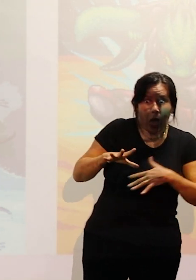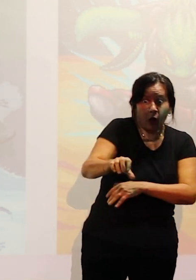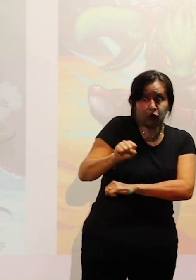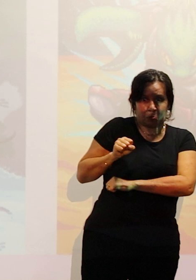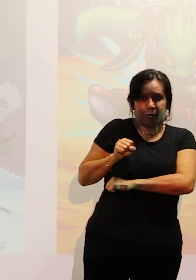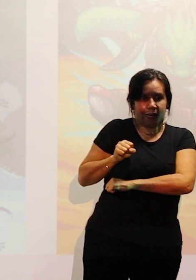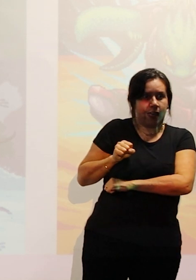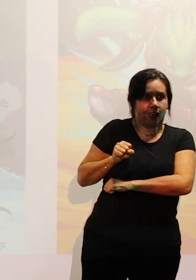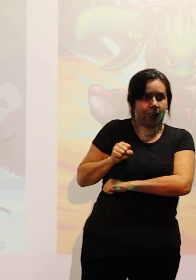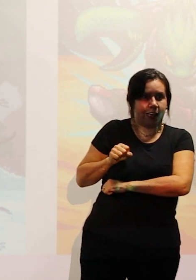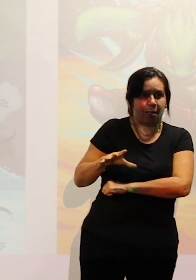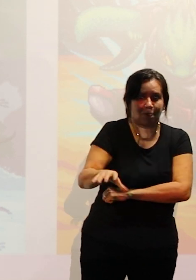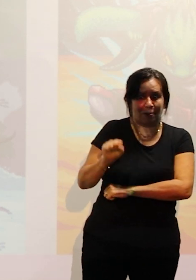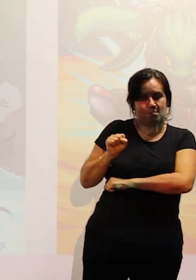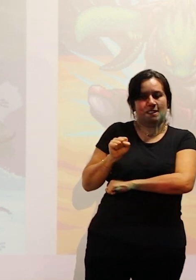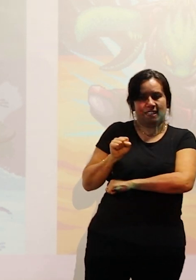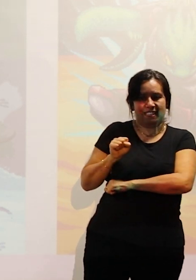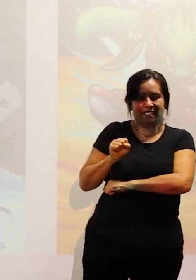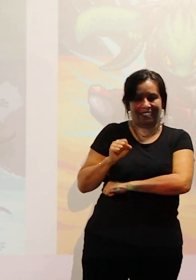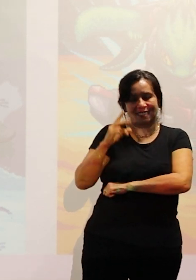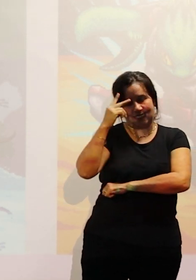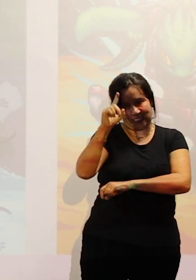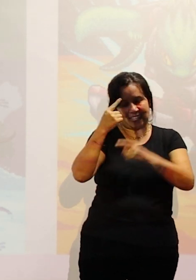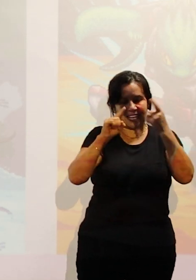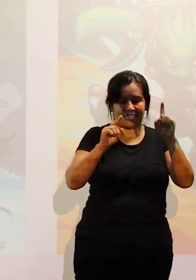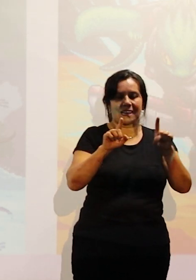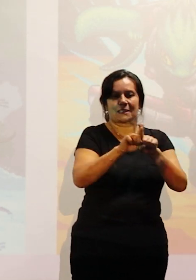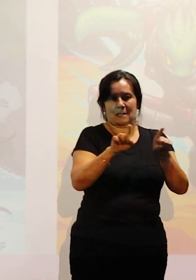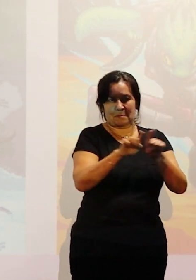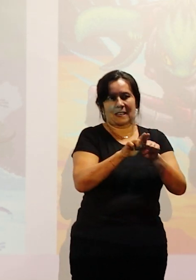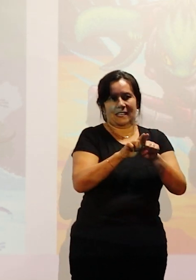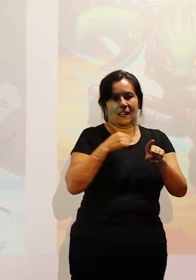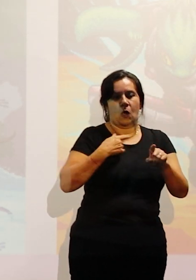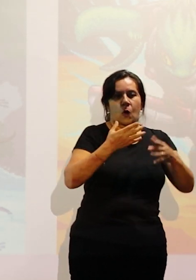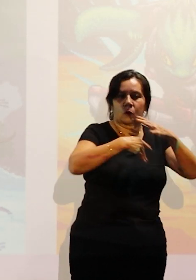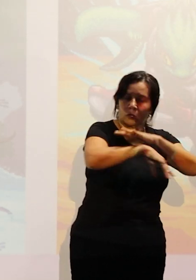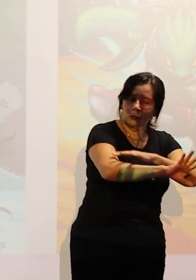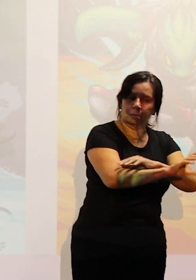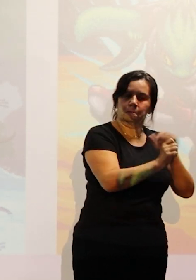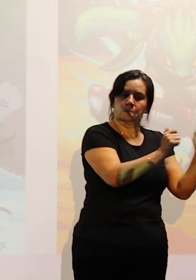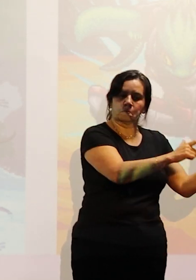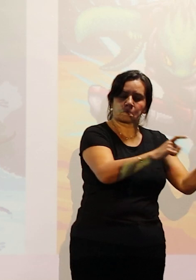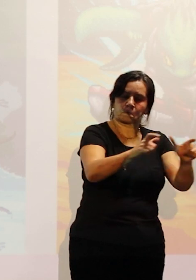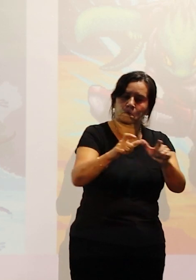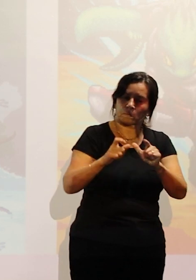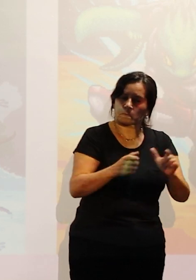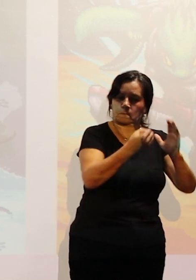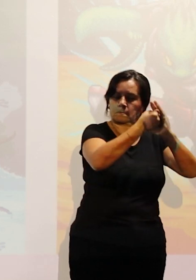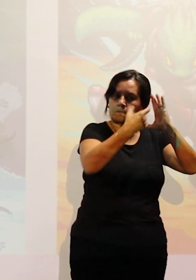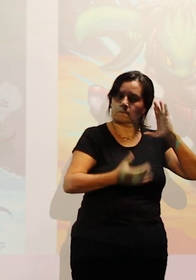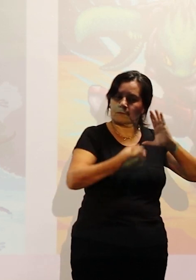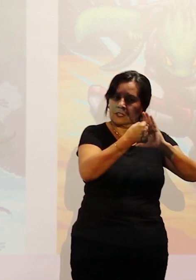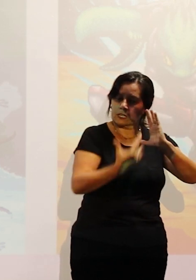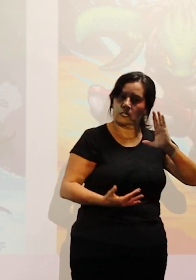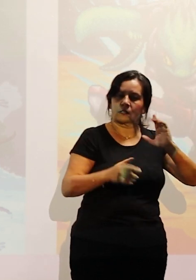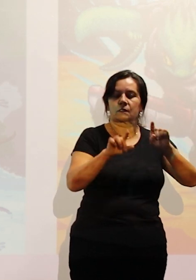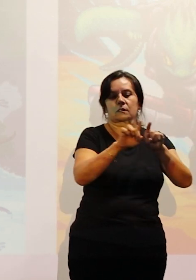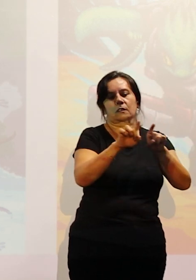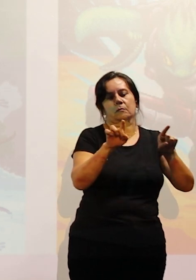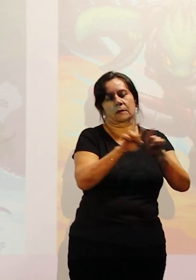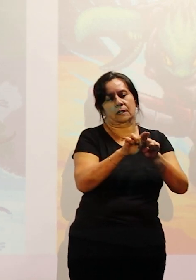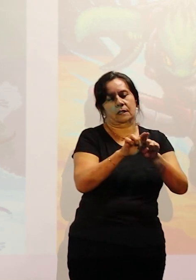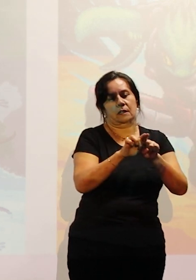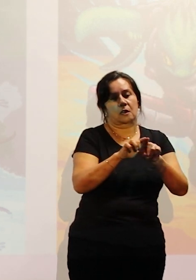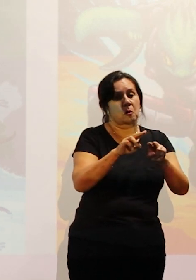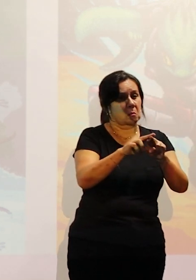pegar. Então, eu tenho um pouco essa ideia. E o fundo de espaço também é uma referência ali à capa do Super Metroid, né?